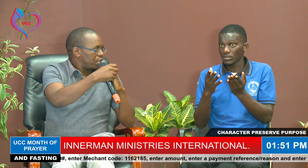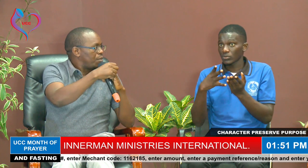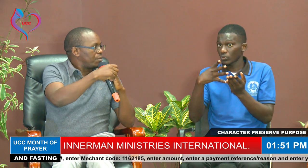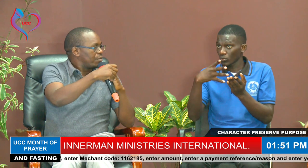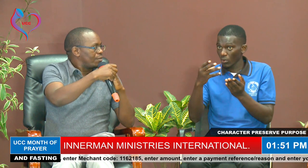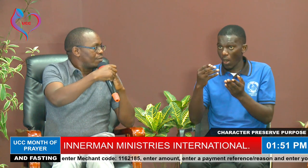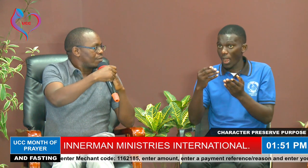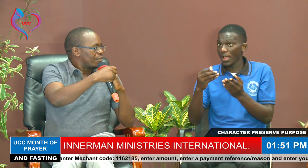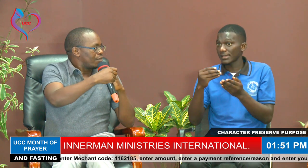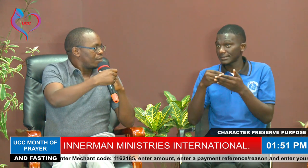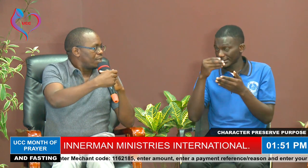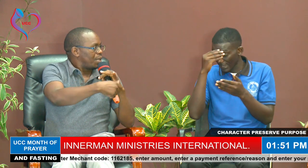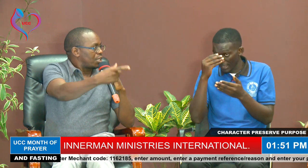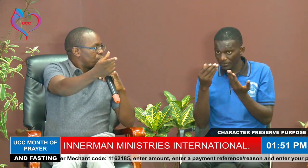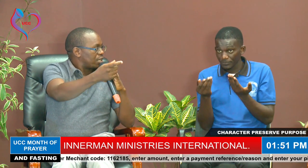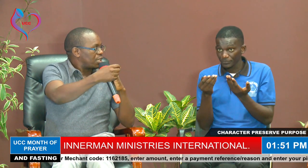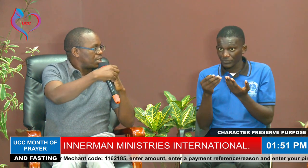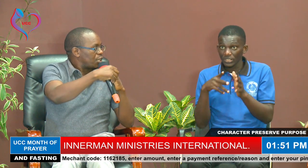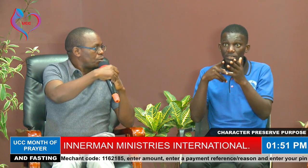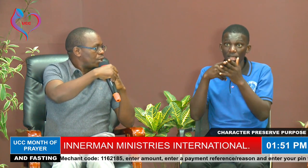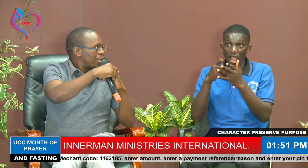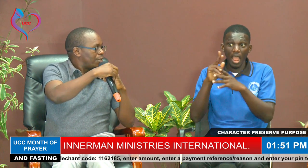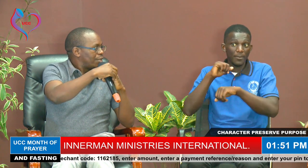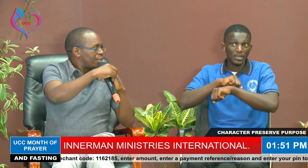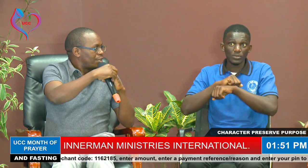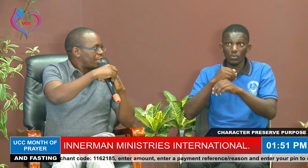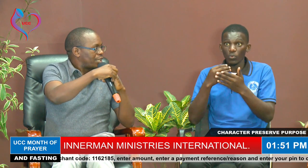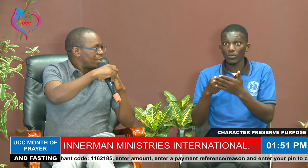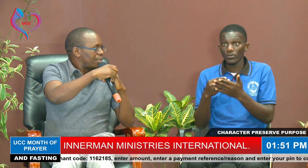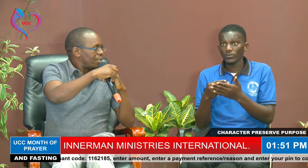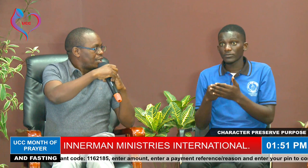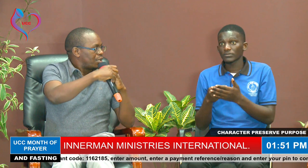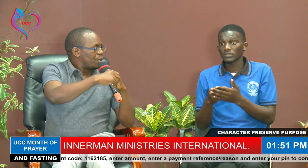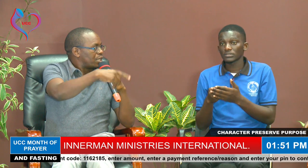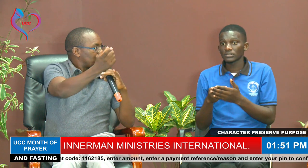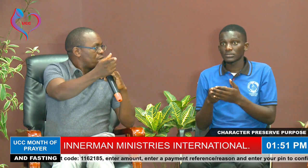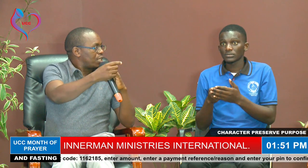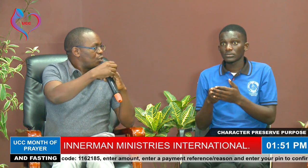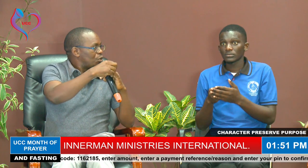chiingiramu nibansa sulya sente za soka church bwe sasula nzire yensome